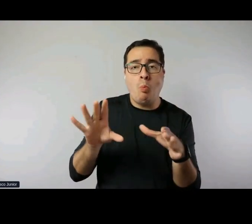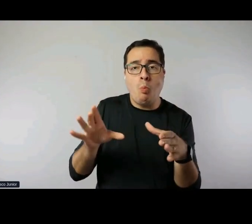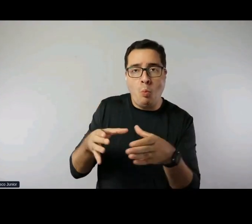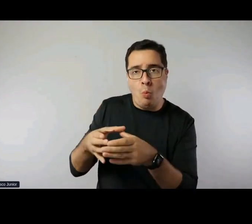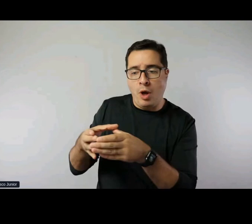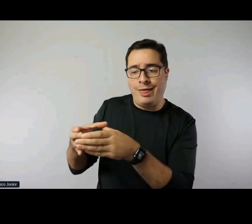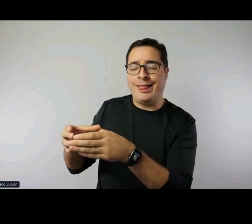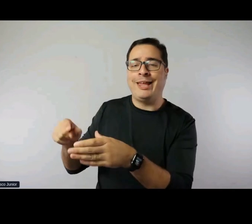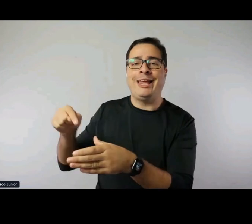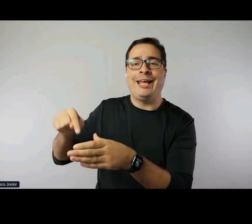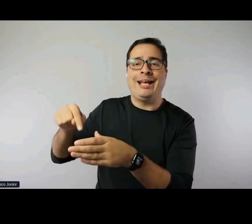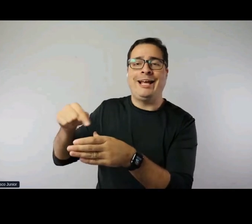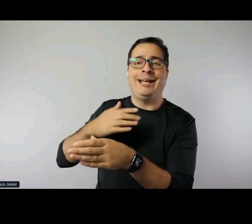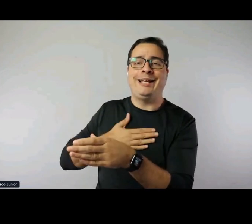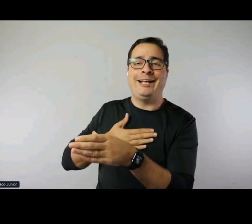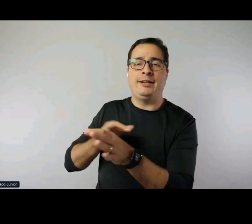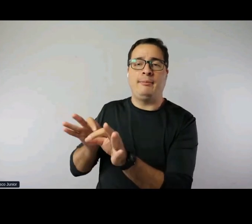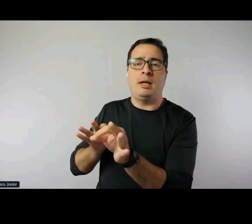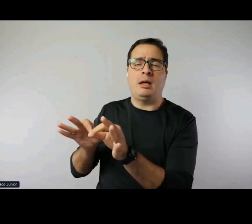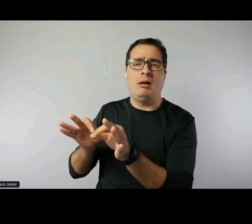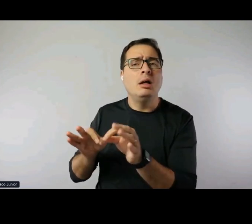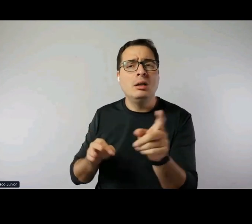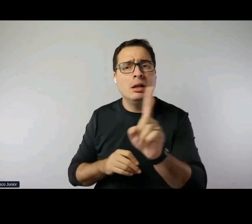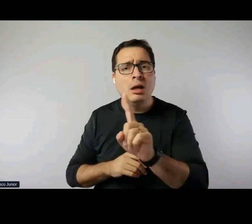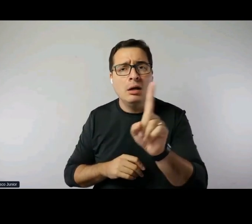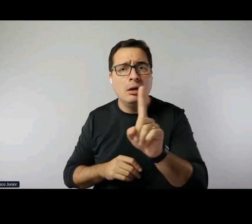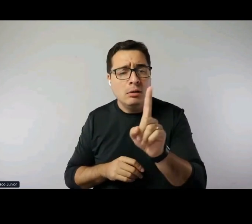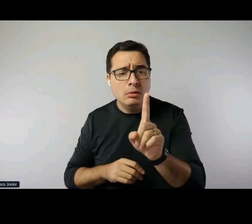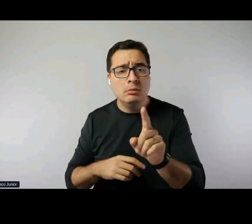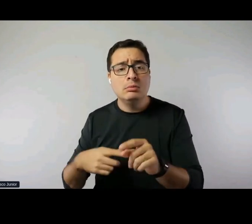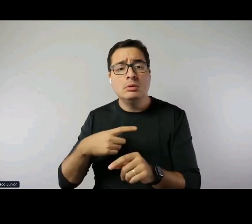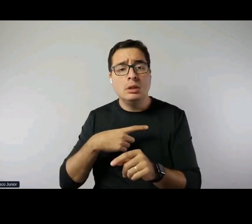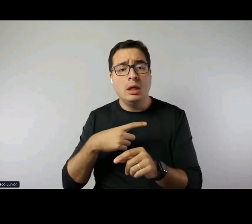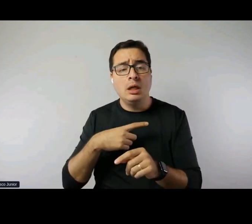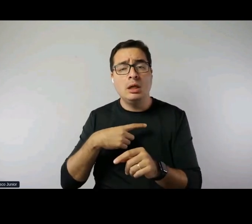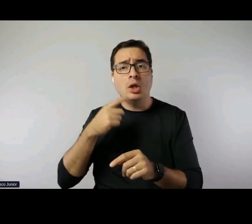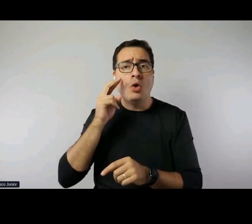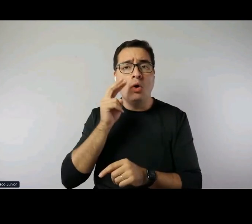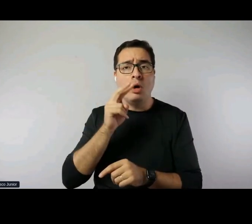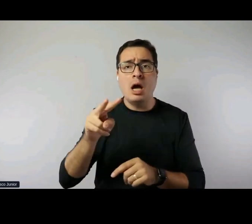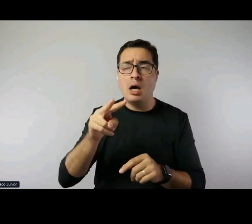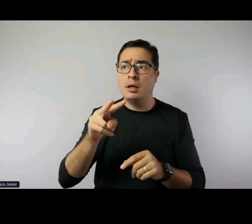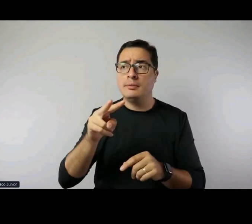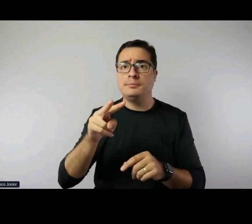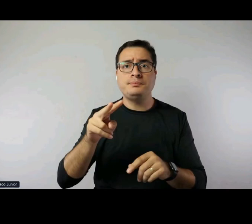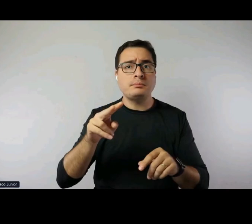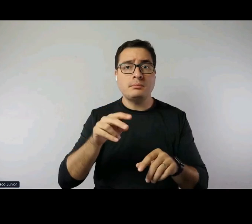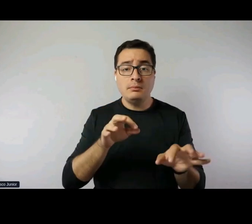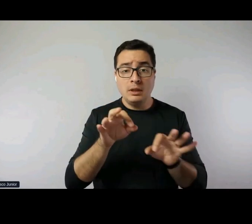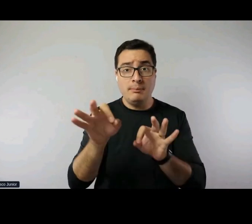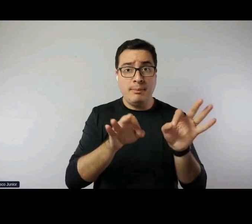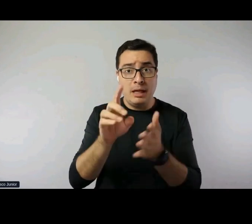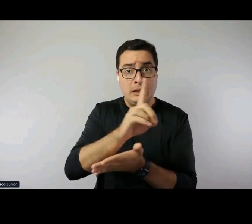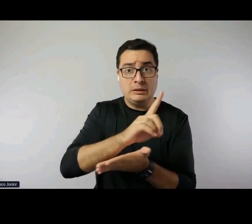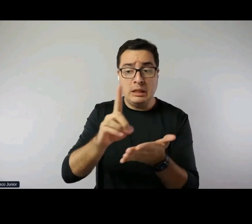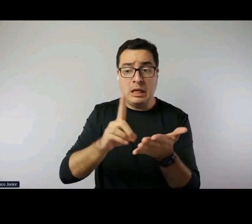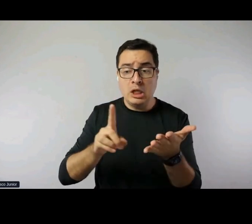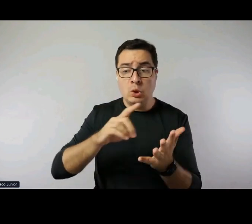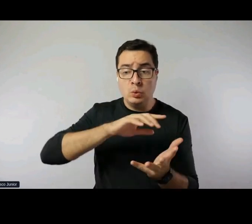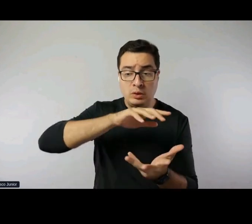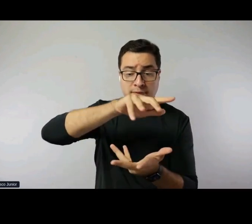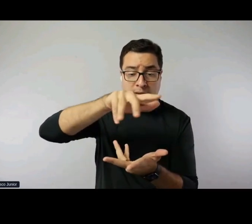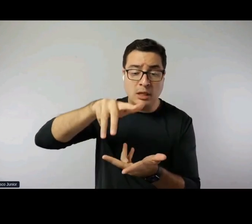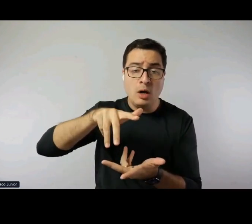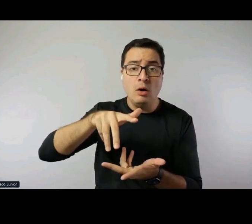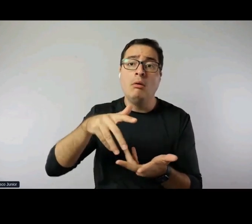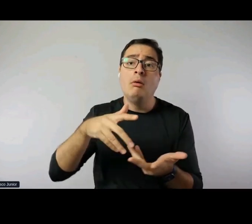público, né? Então, assim, a gente tem que olhar, traçar o design universal e